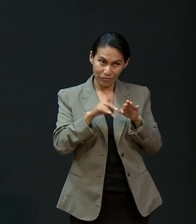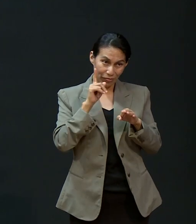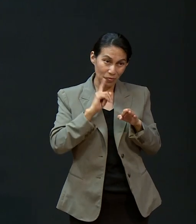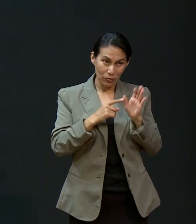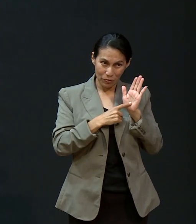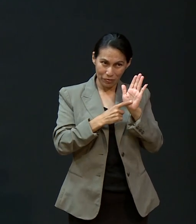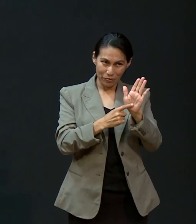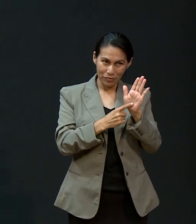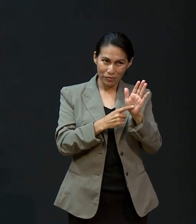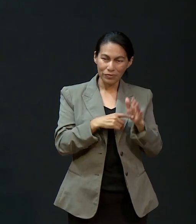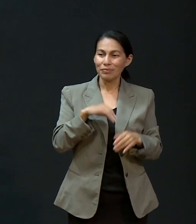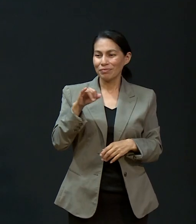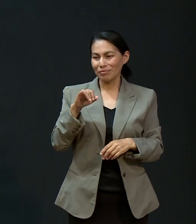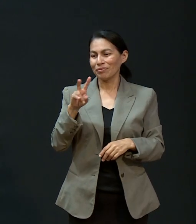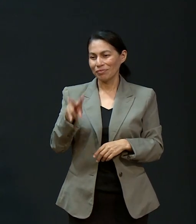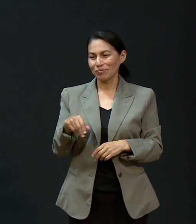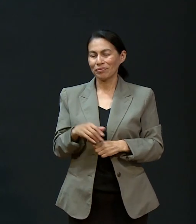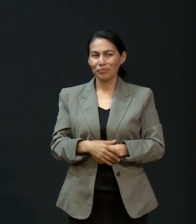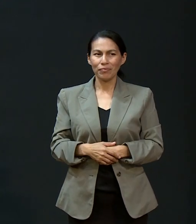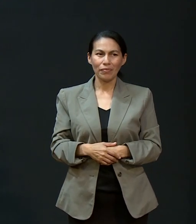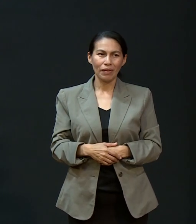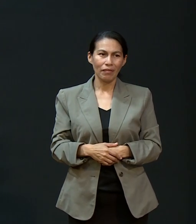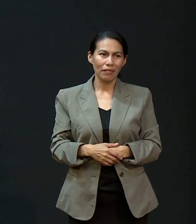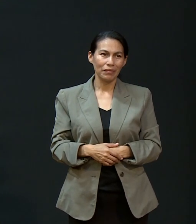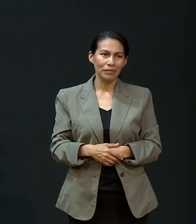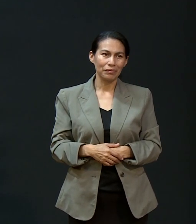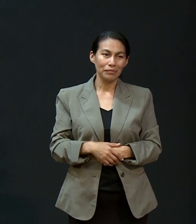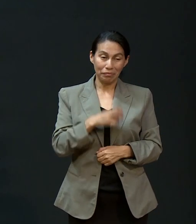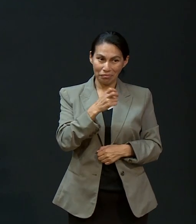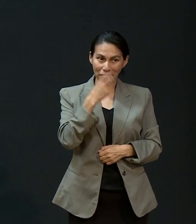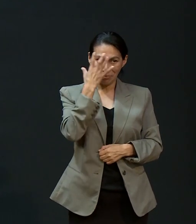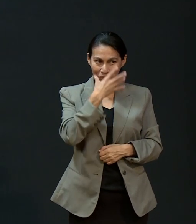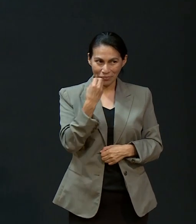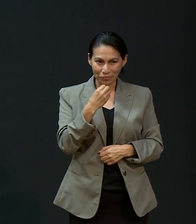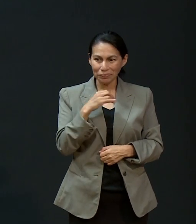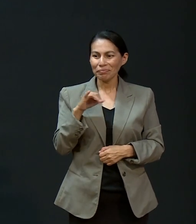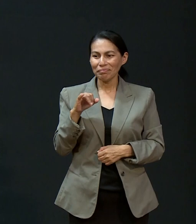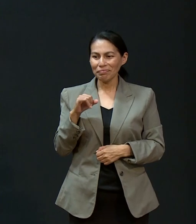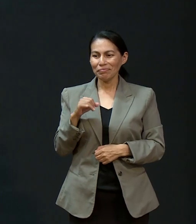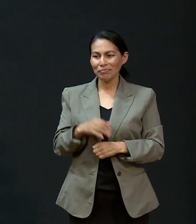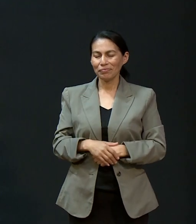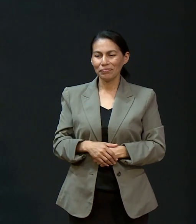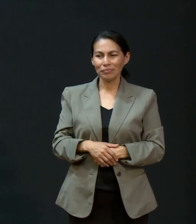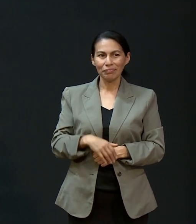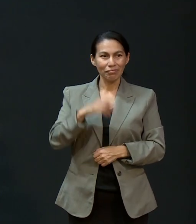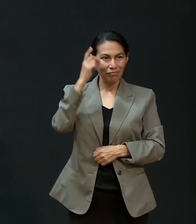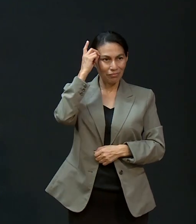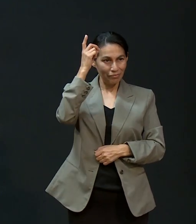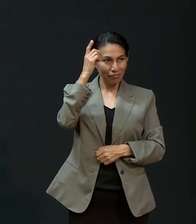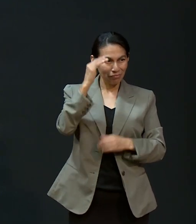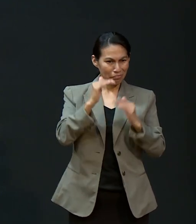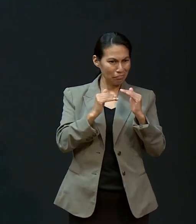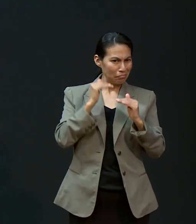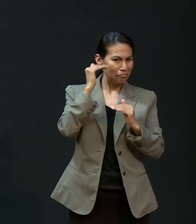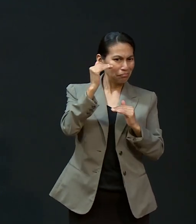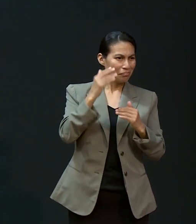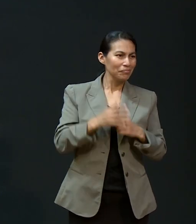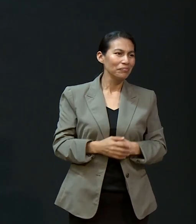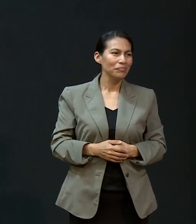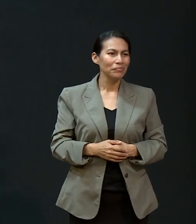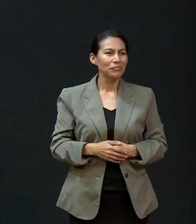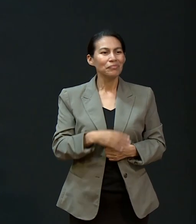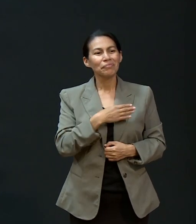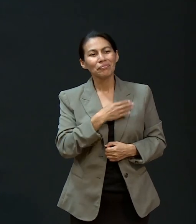y que tu tía reflejó. No, no es así, Soreli. Qué maravilloso. Sí. Dios es grande, ¿verdad?